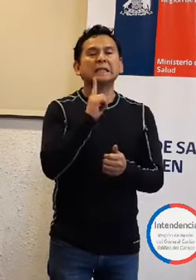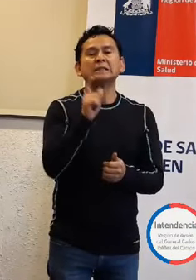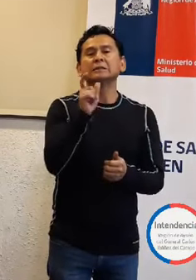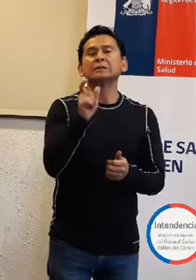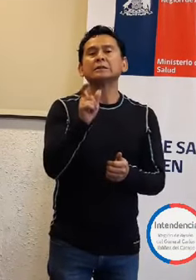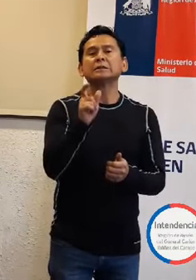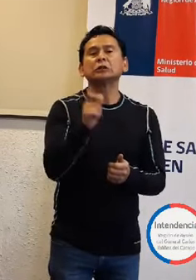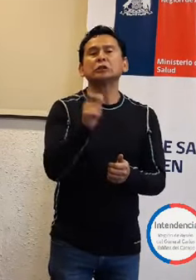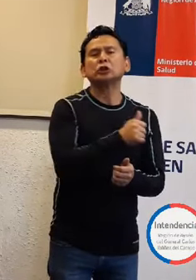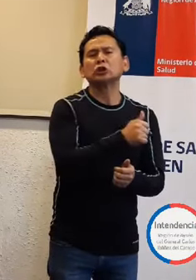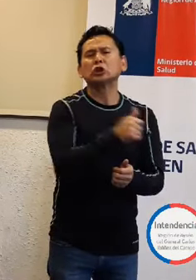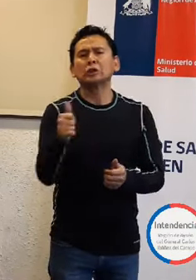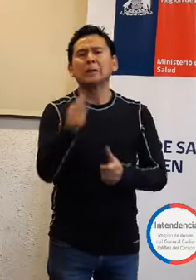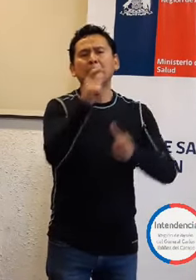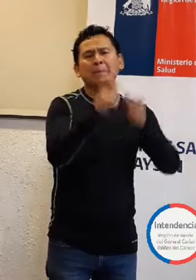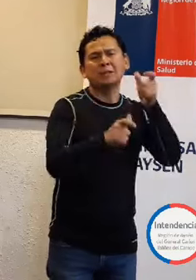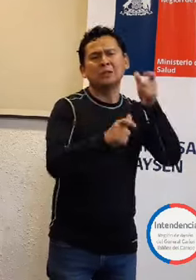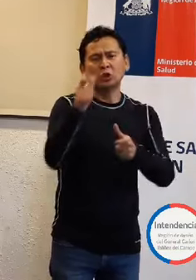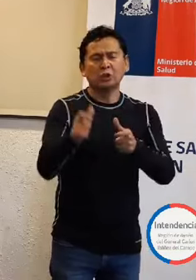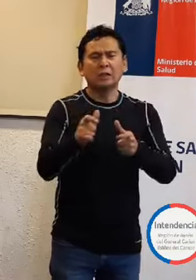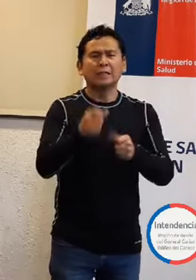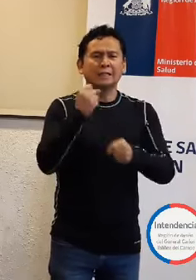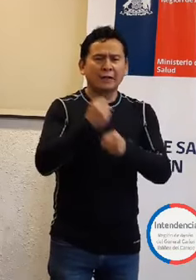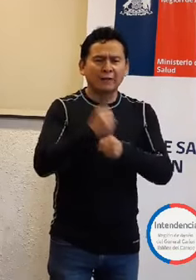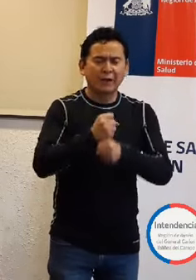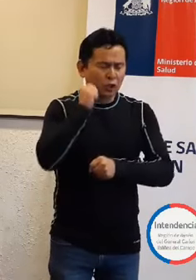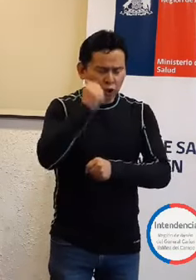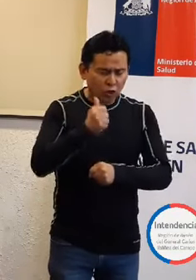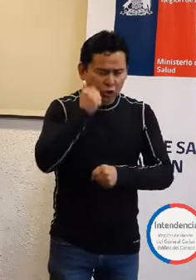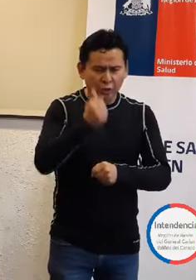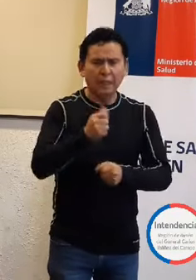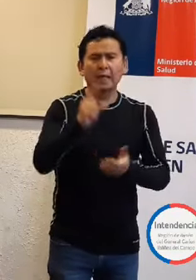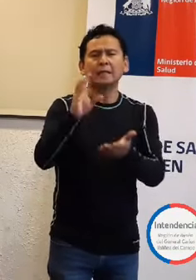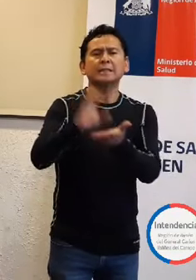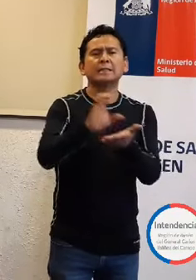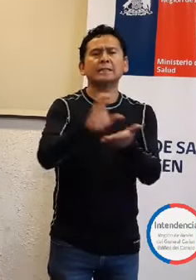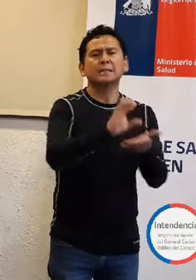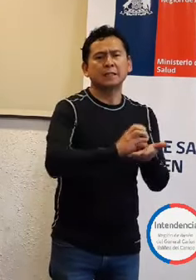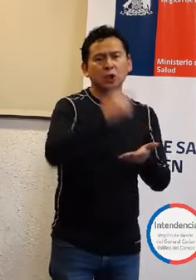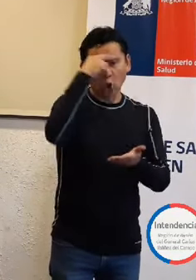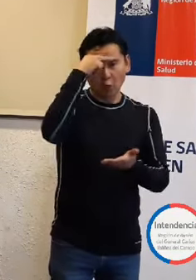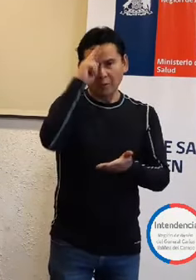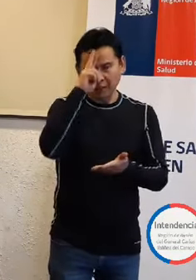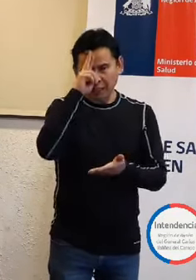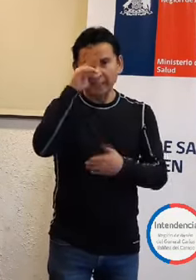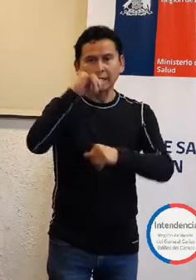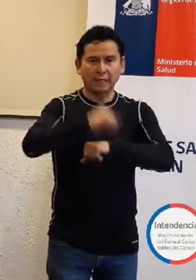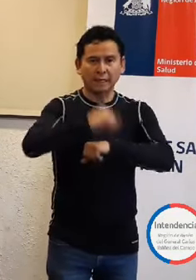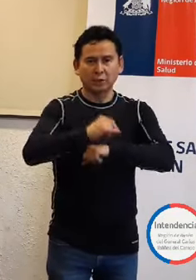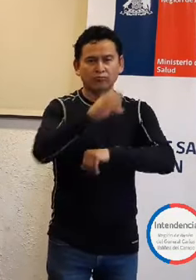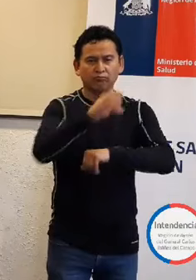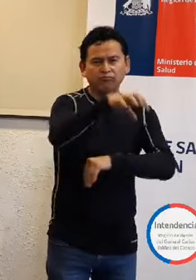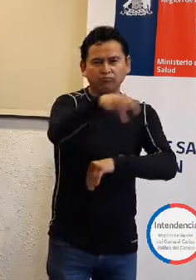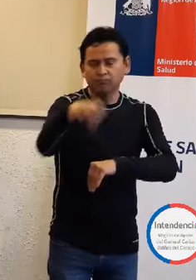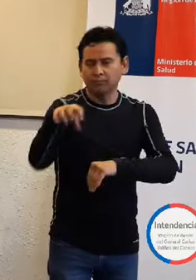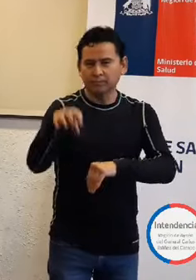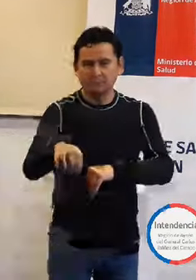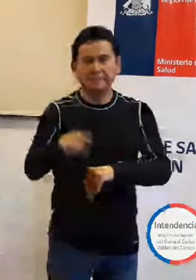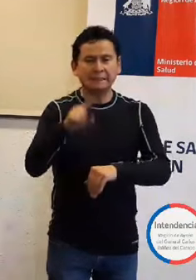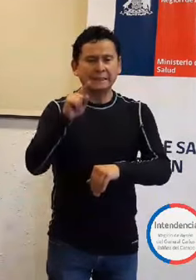los cientos de hombres y mujeres que trabajan día a día en los centros hospitalarios de nuestra región y quienes se dedican